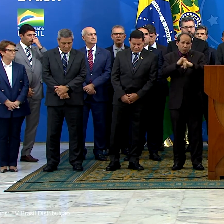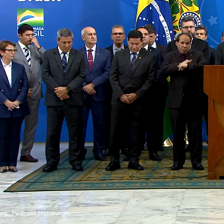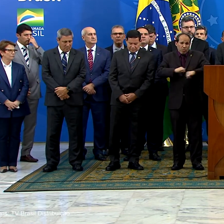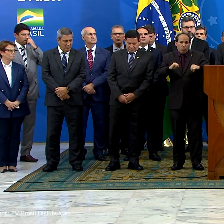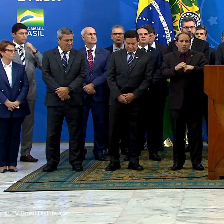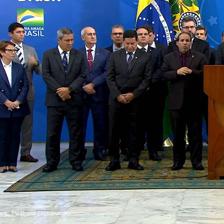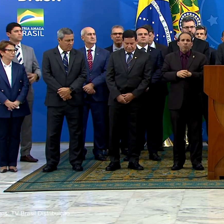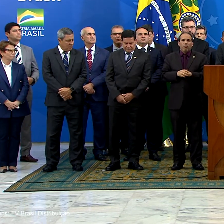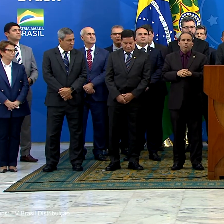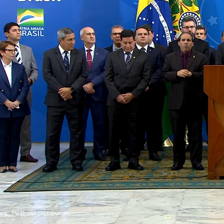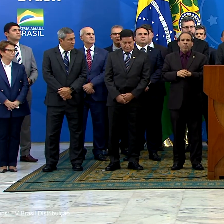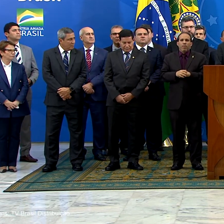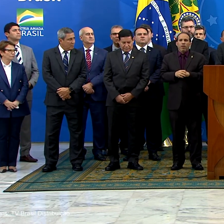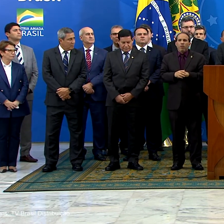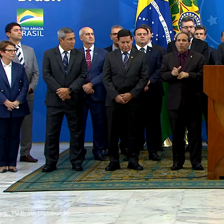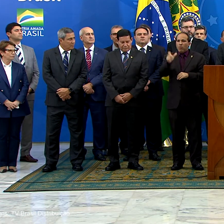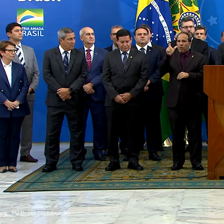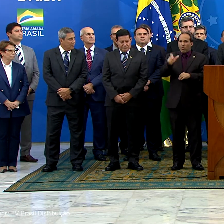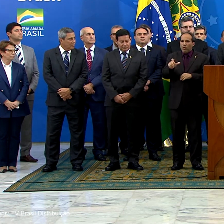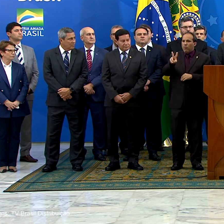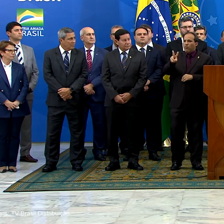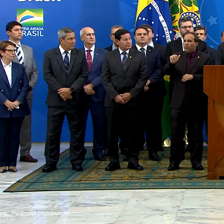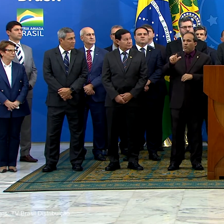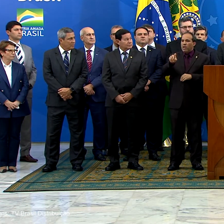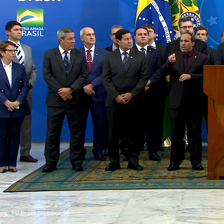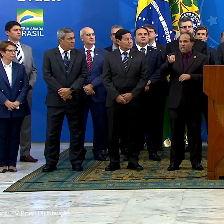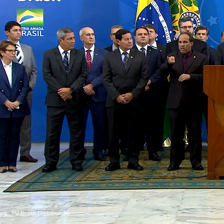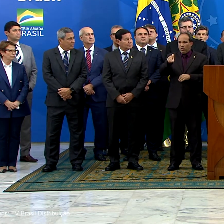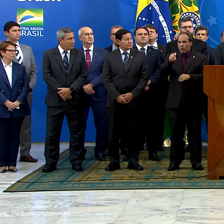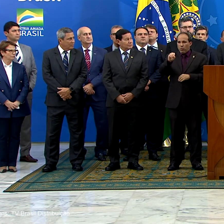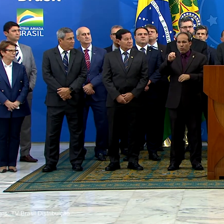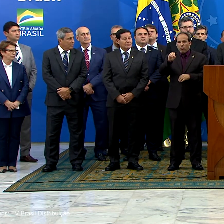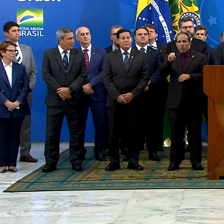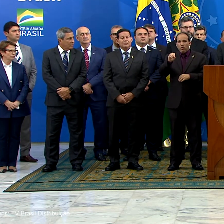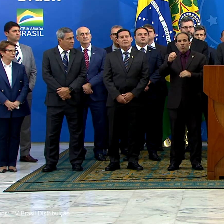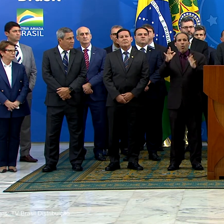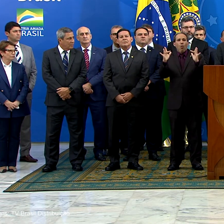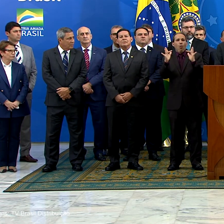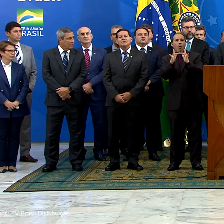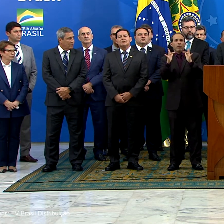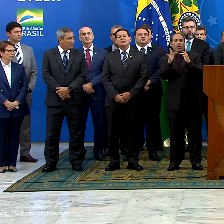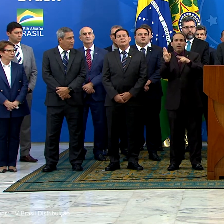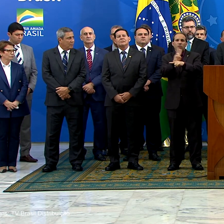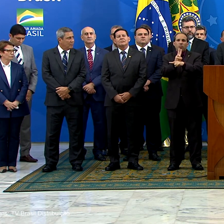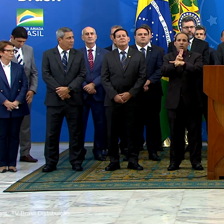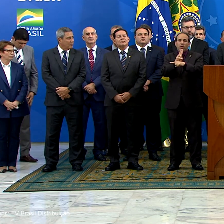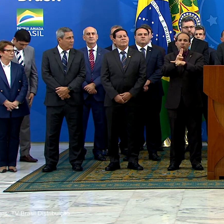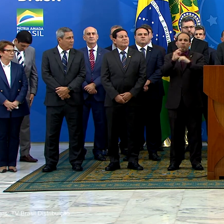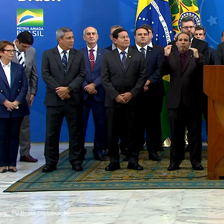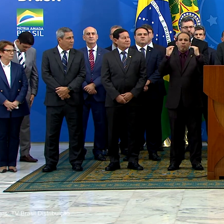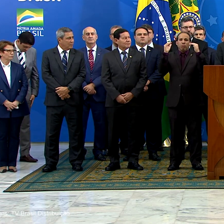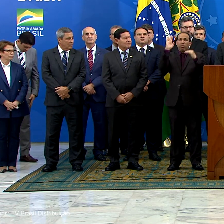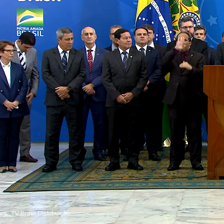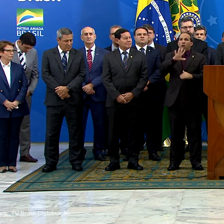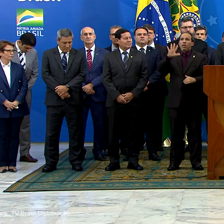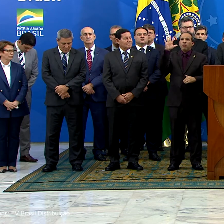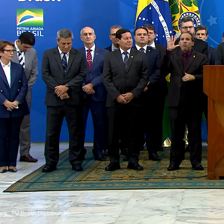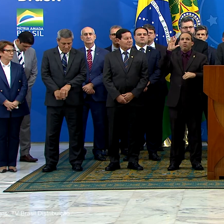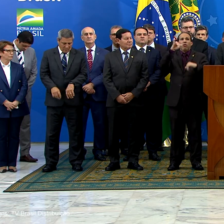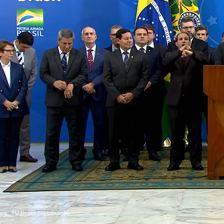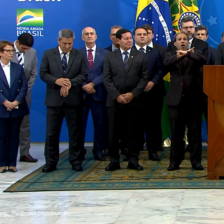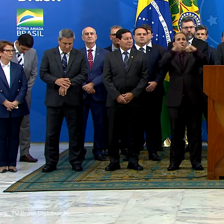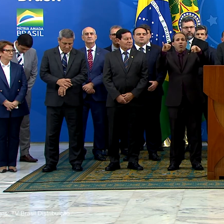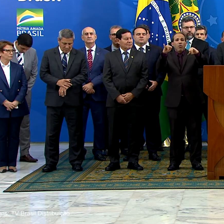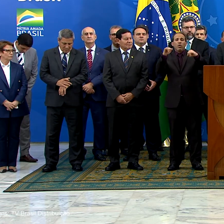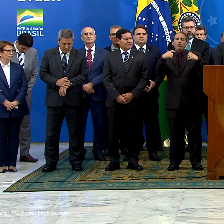o entre aspas o doutor valeixo e em contato com a superintendência o brasil comunicando que estava